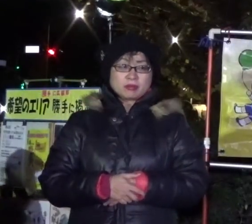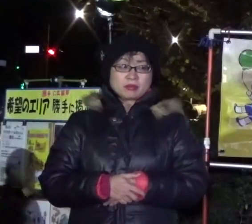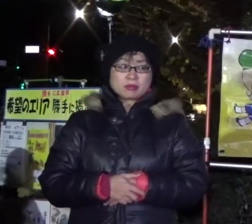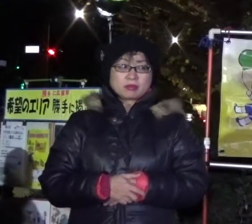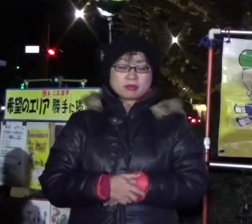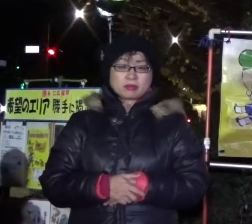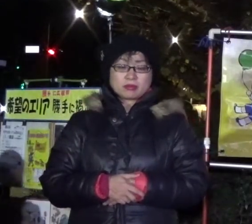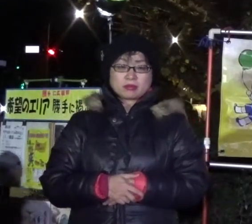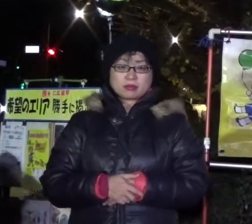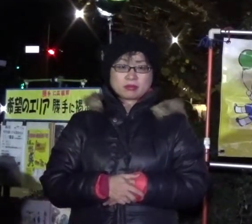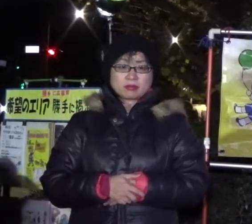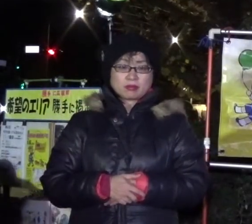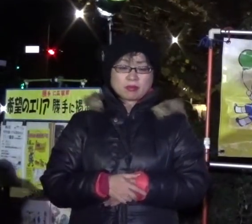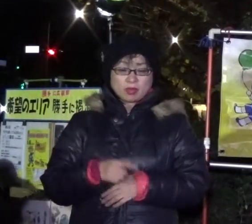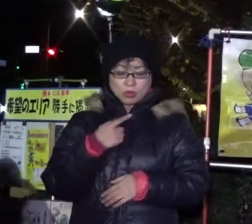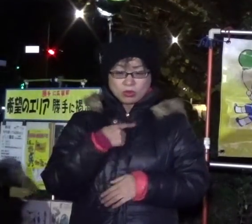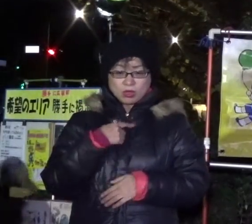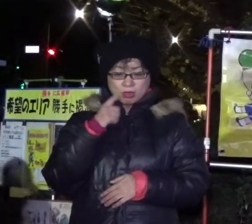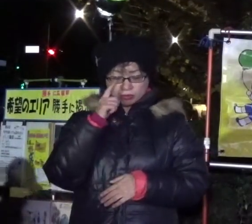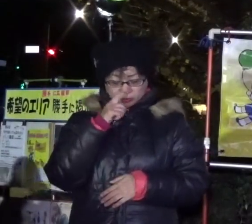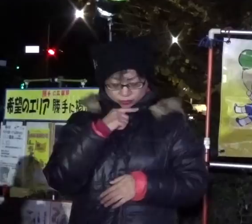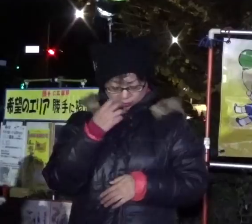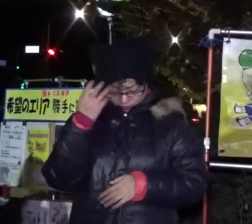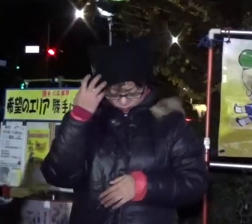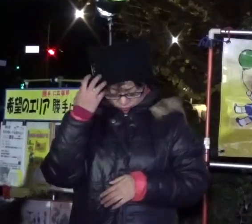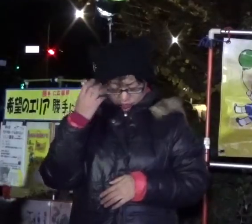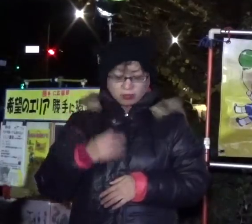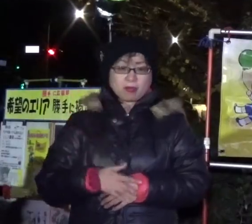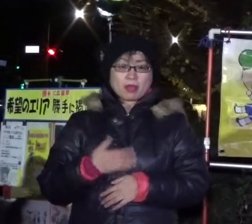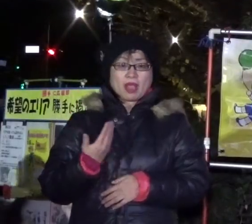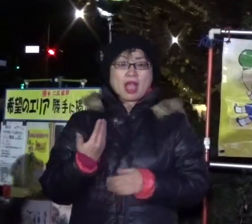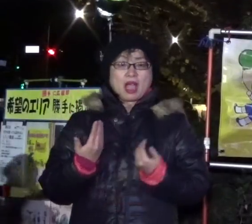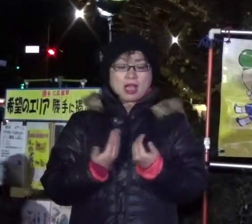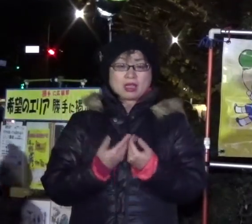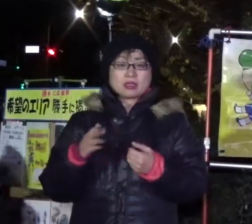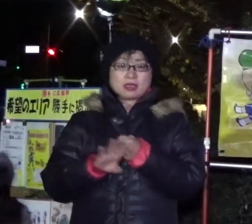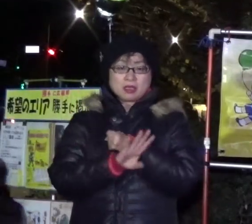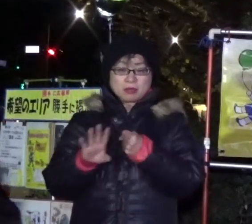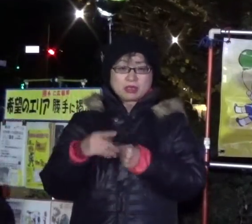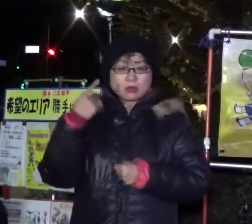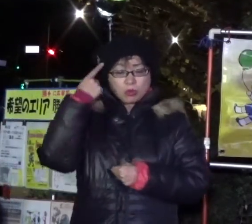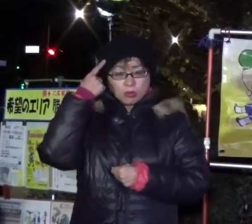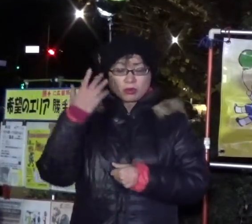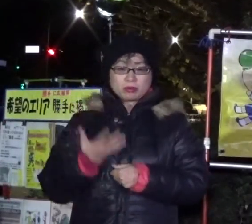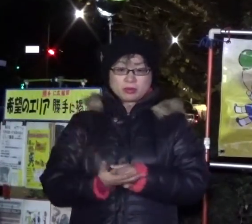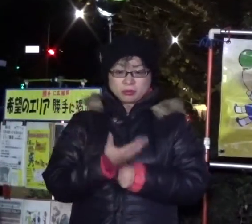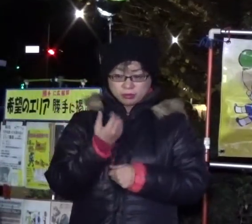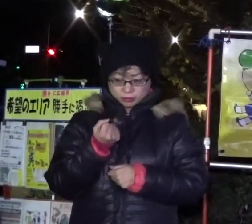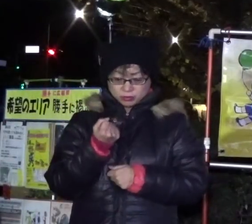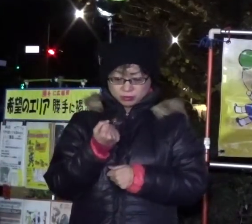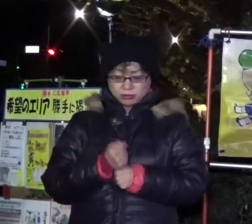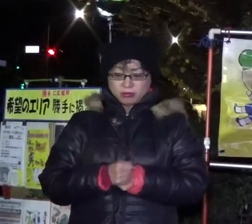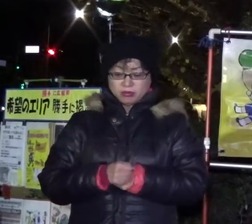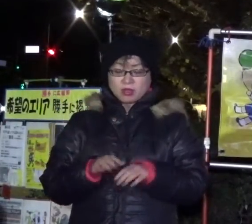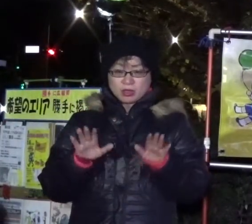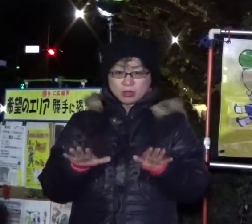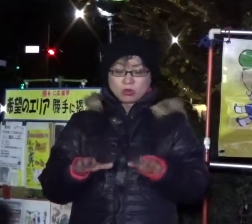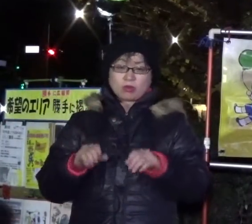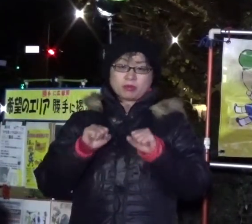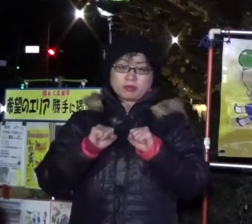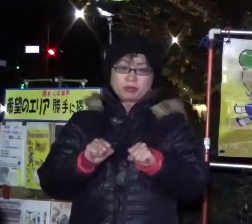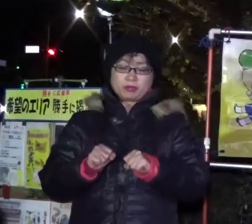そうした食材意識もあって、私は反原発の思いを以来強めてきて今日至ってます